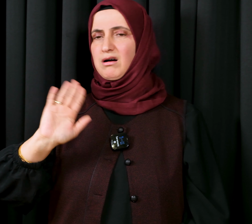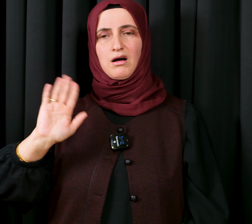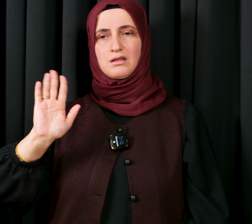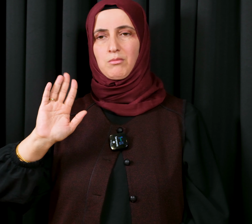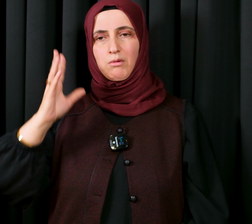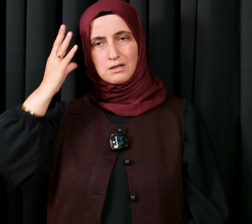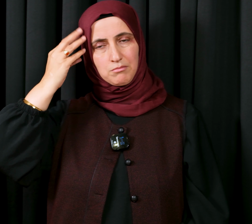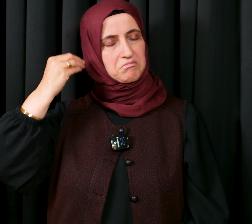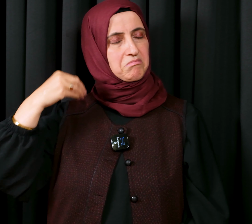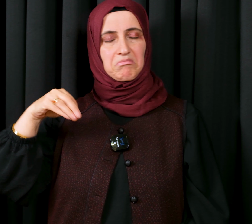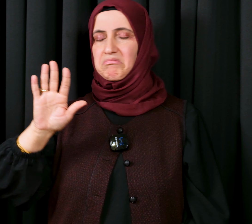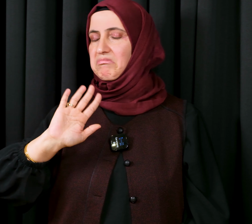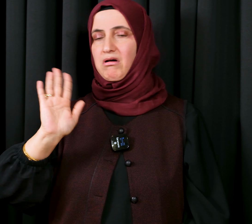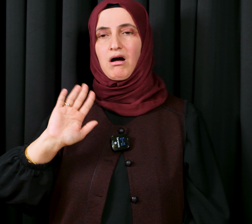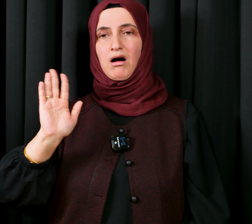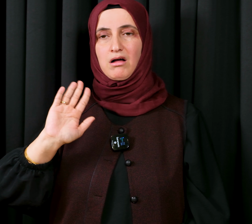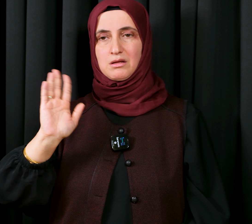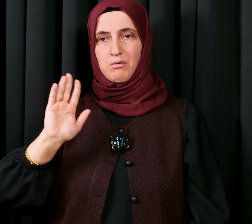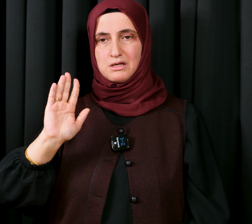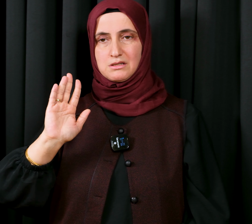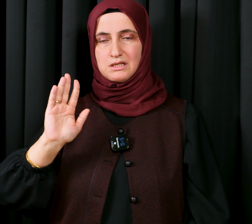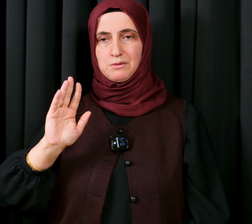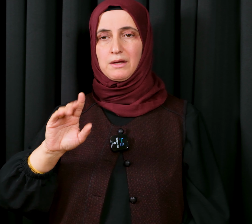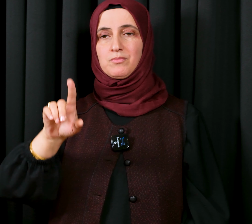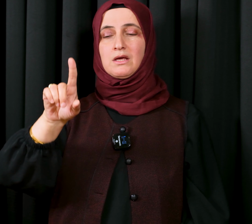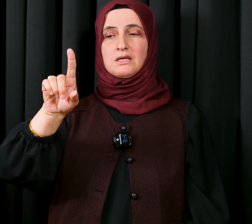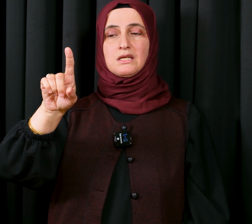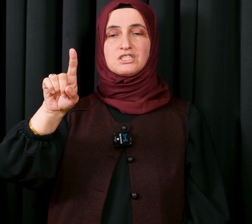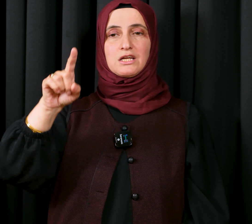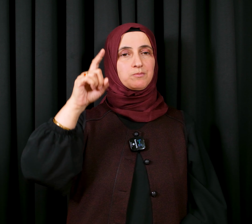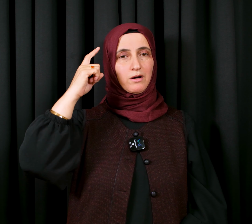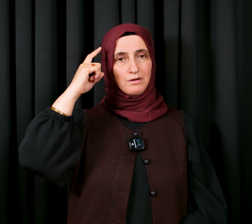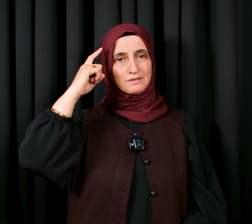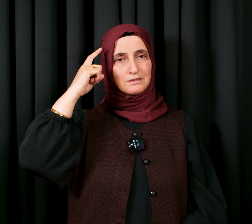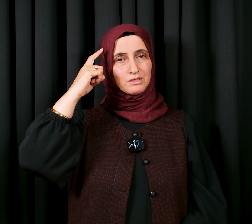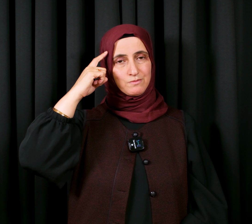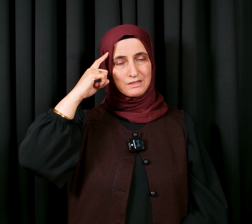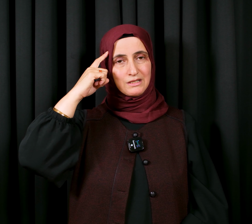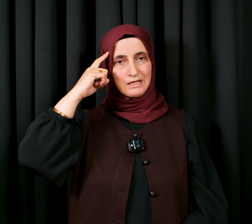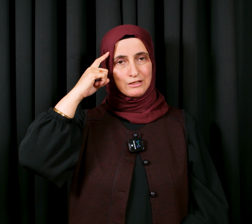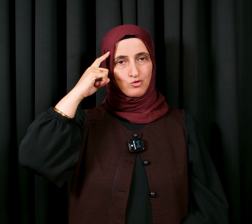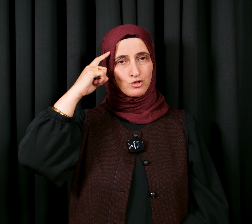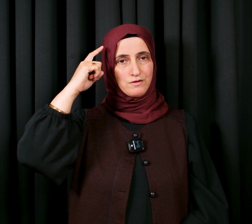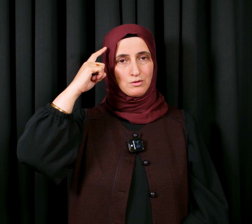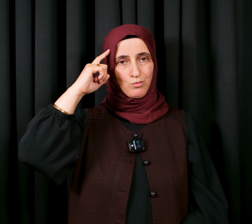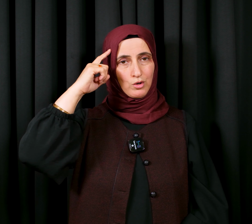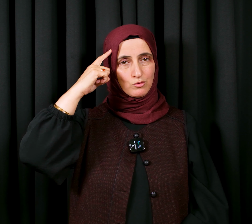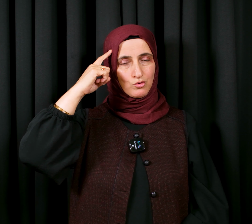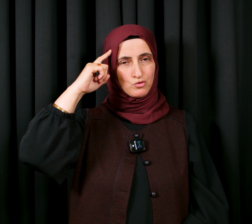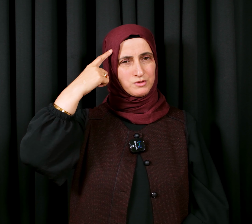Anlamamak. Anlamamak gibi. Yine işaret parmağımızı başımızın yanına getiriyoruz. Ve böyle dokundurup